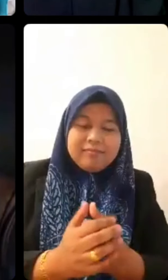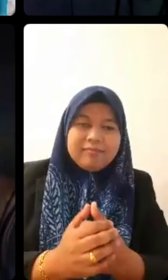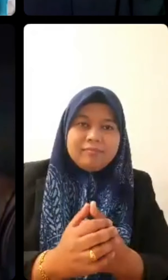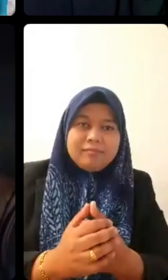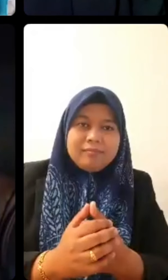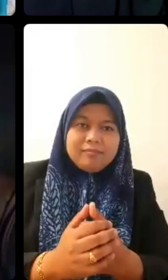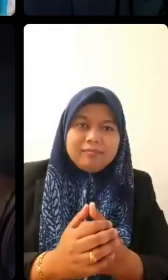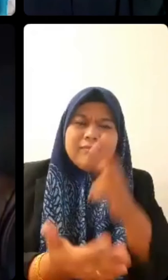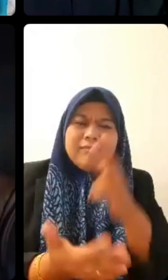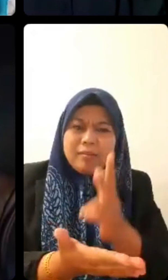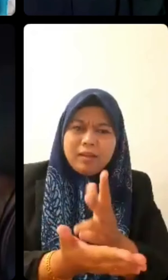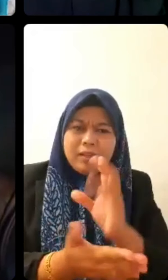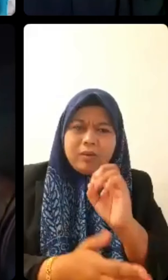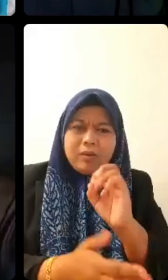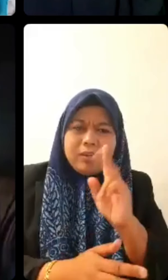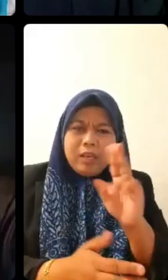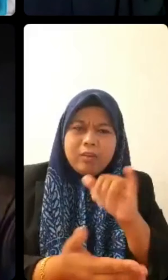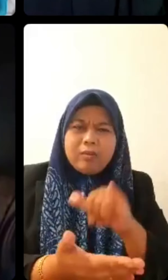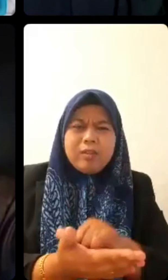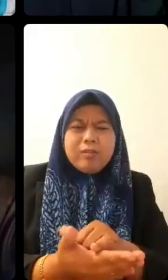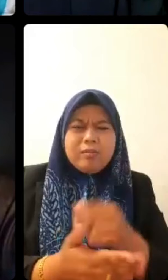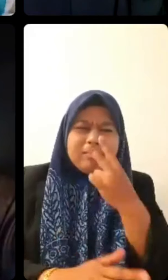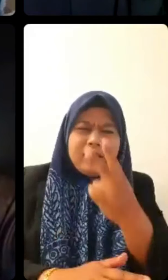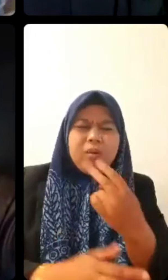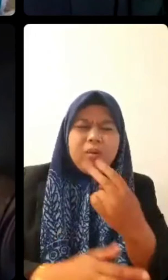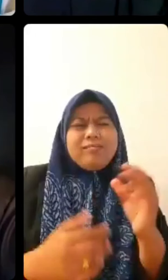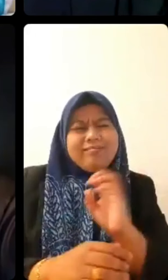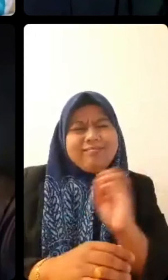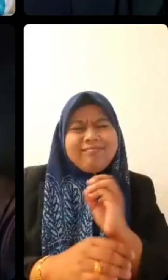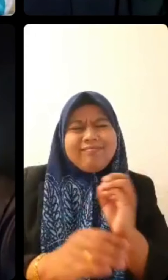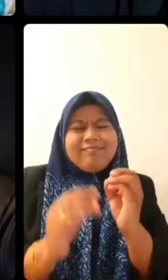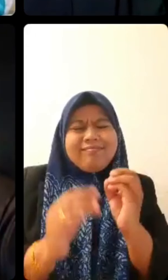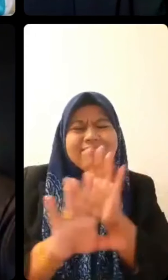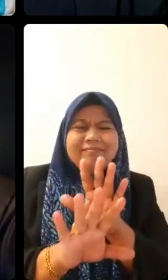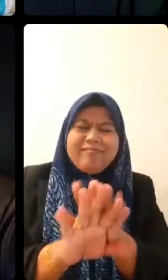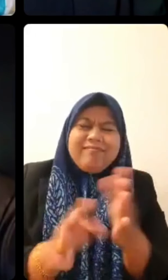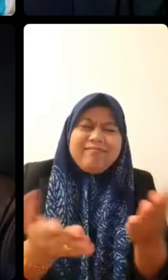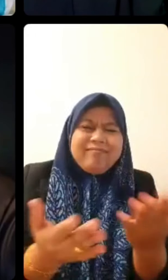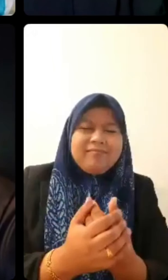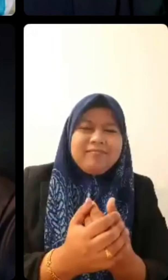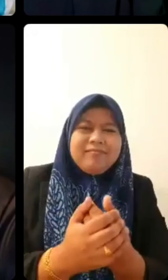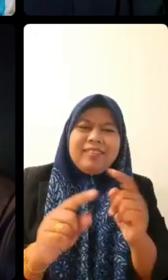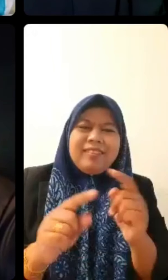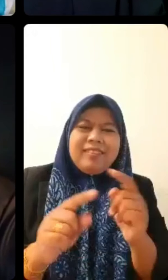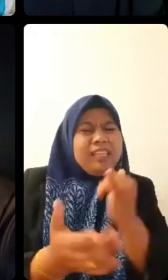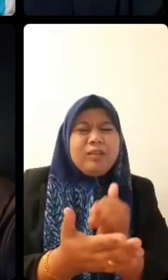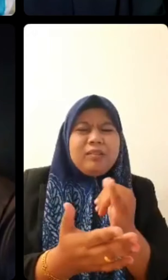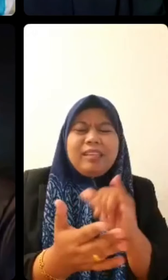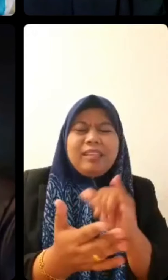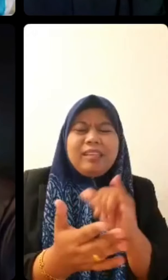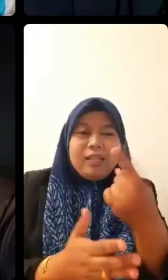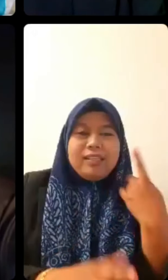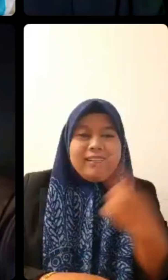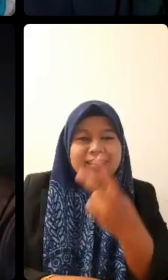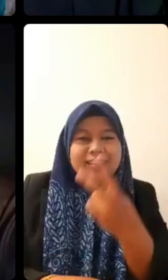OKU tu banyak mana je. Dia cuma kelebihannya dekat dengan pintu. Tu je. Parking dia orang sikit. Tak, sikit je, tak